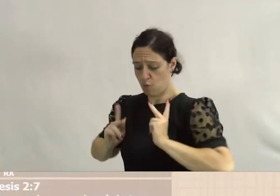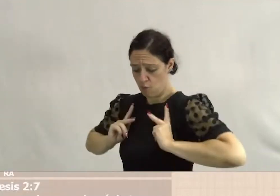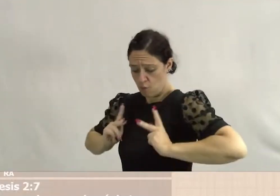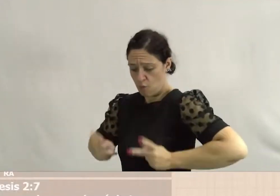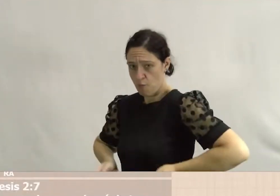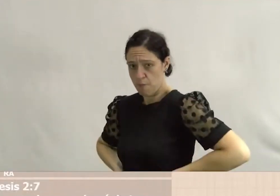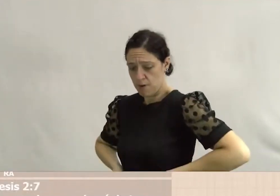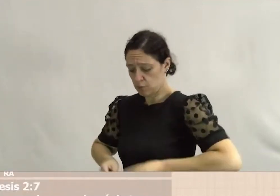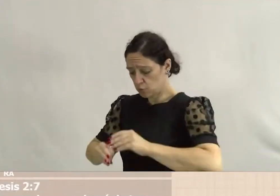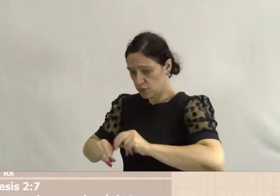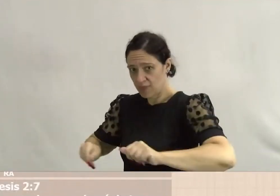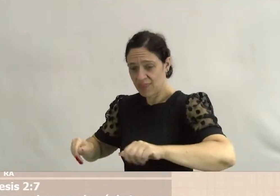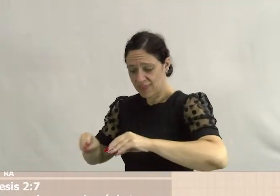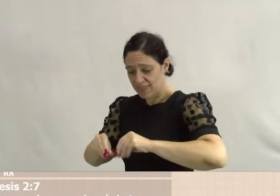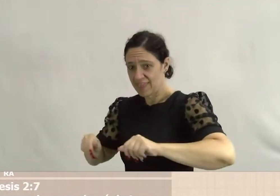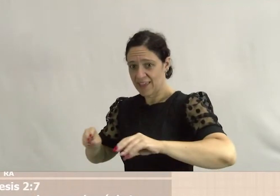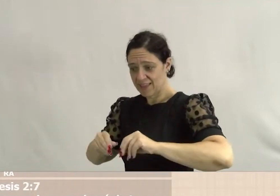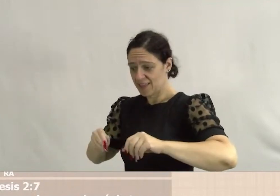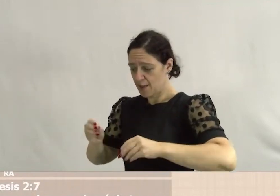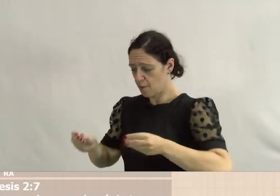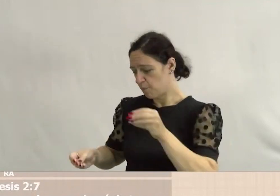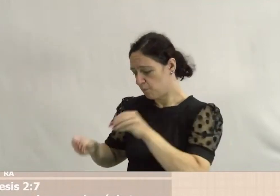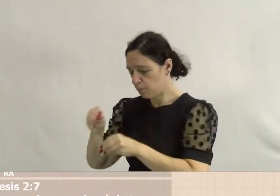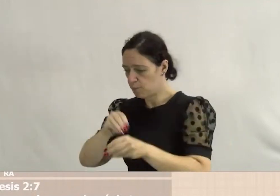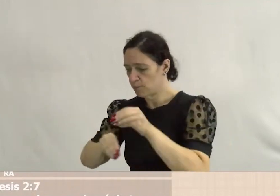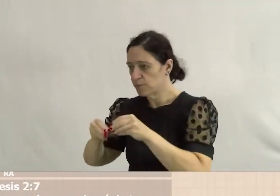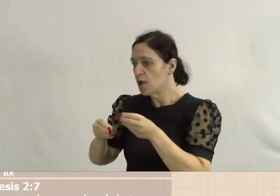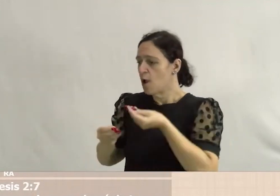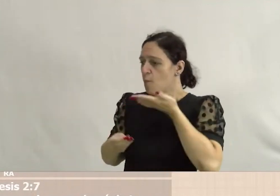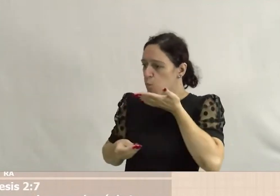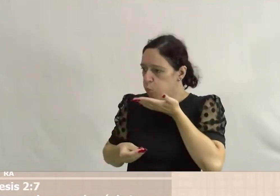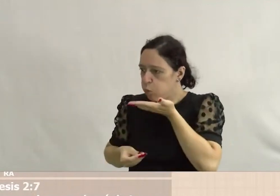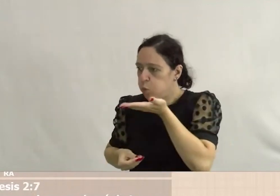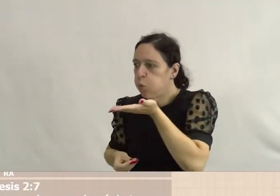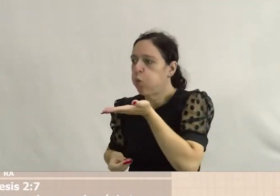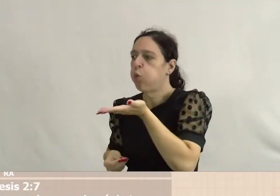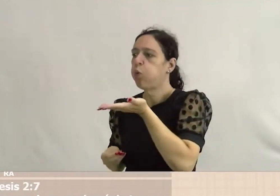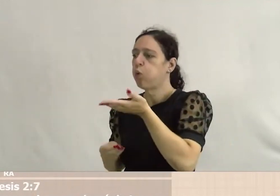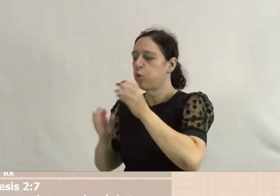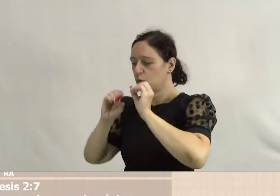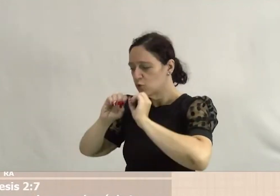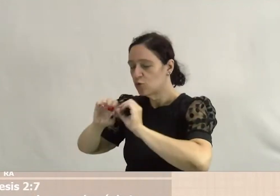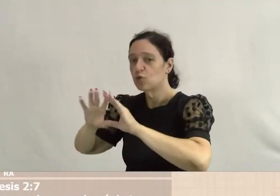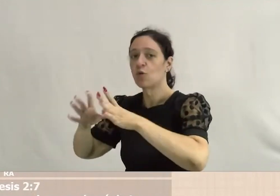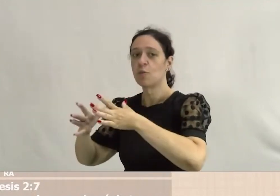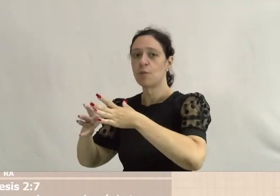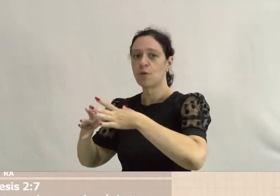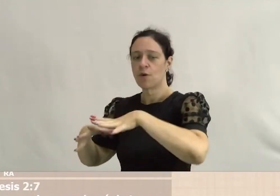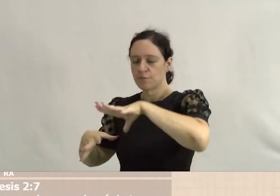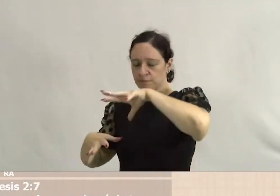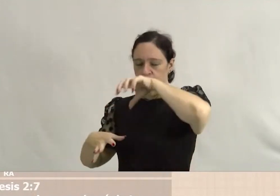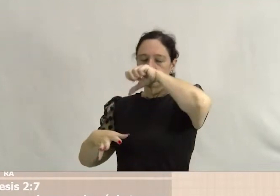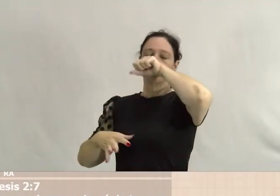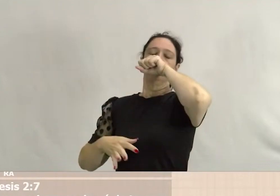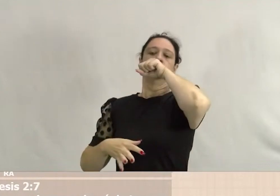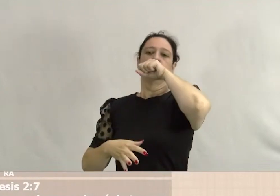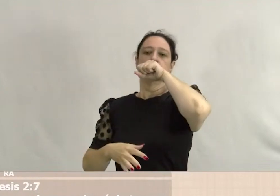terra, e lhe soprou nas narinas o fôlego de vida, e o